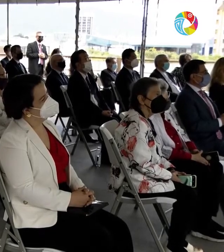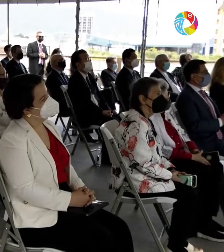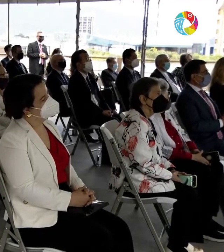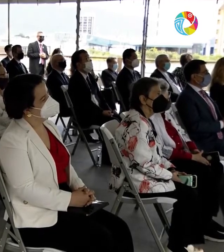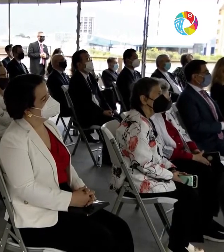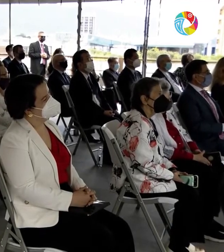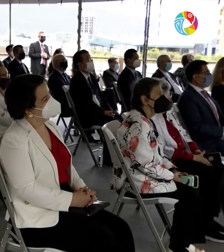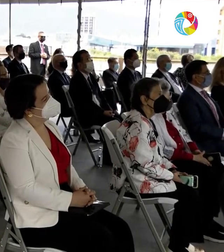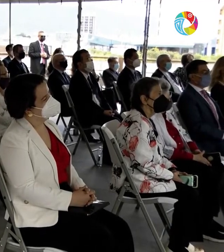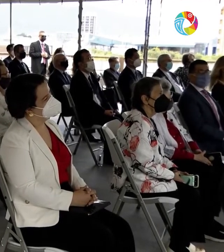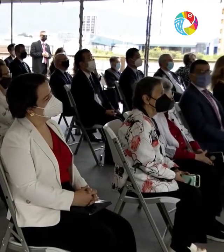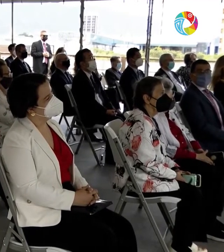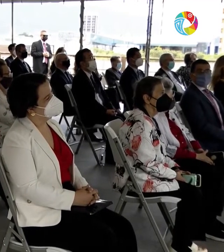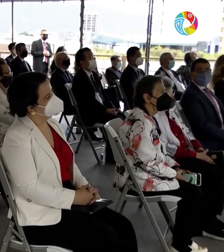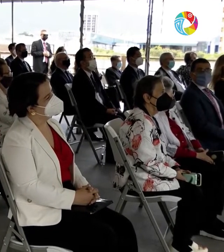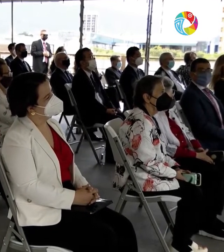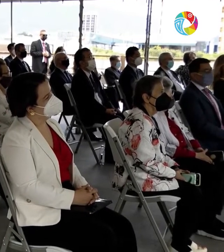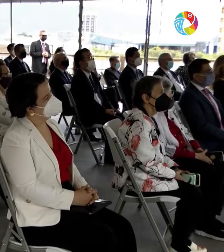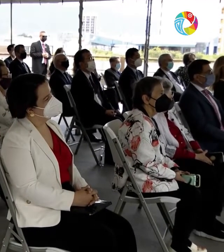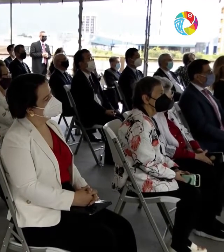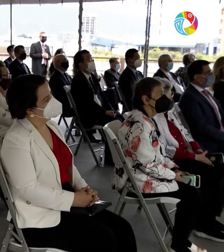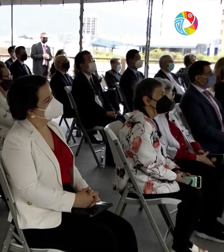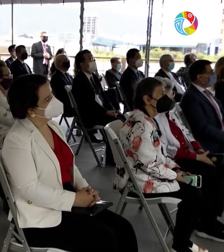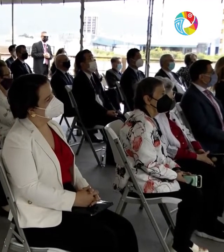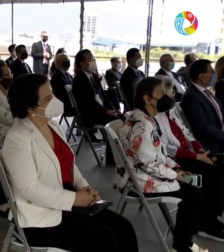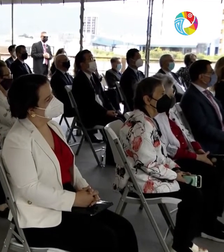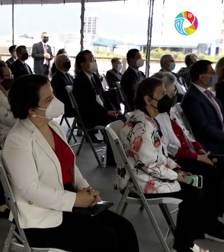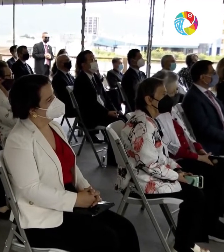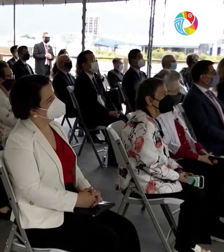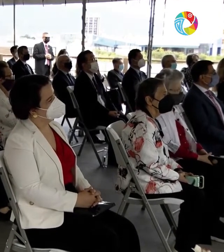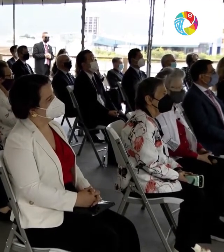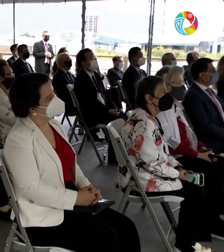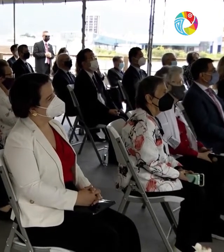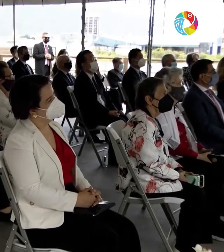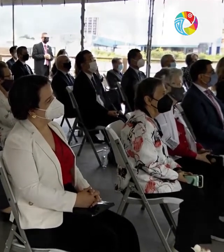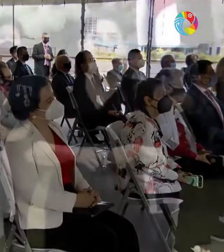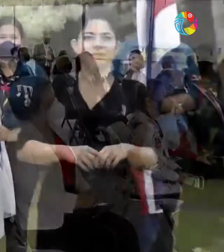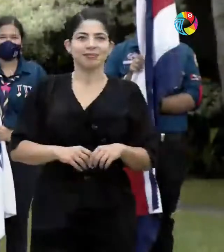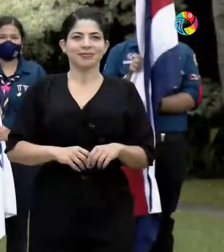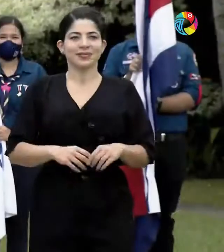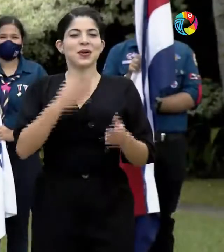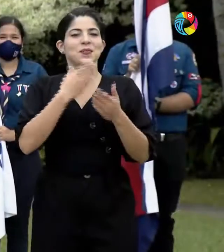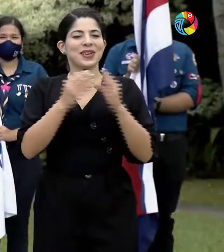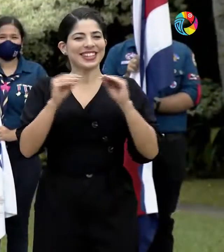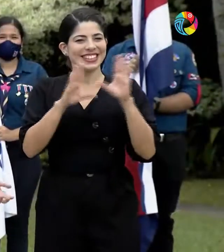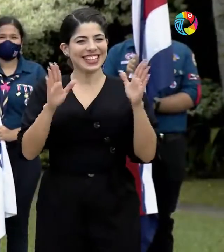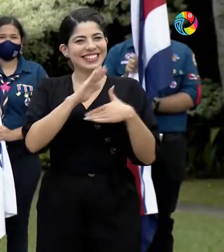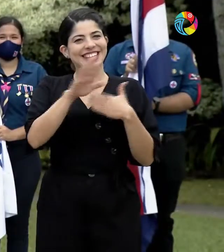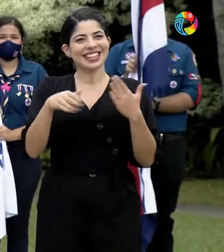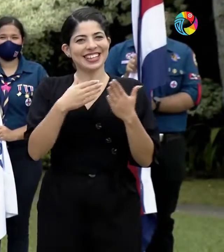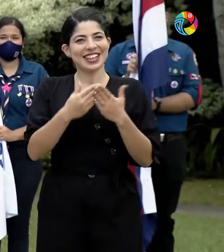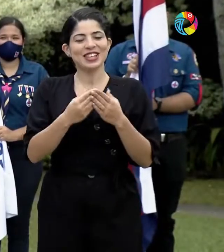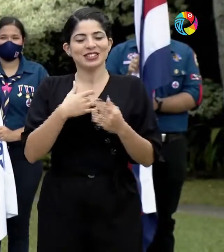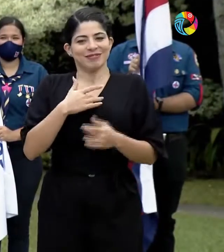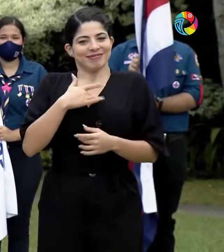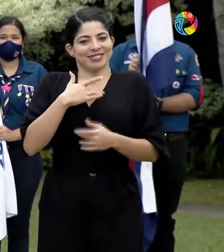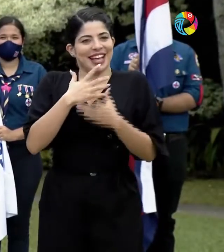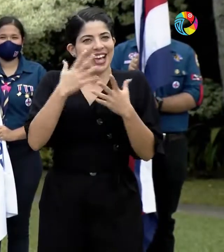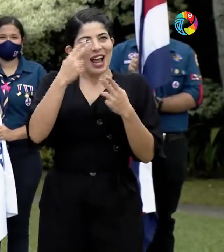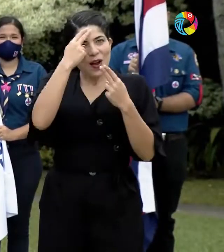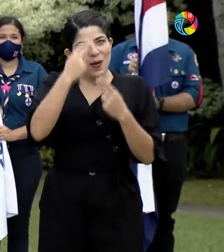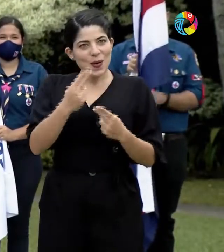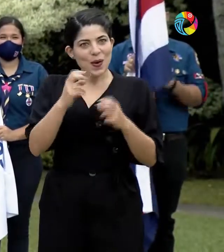todos. Un, dos, tres. Pégatelo un poquitito más. Ok. Bueno, buenos días a todos. Muy honrada de